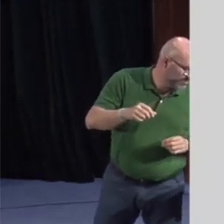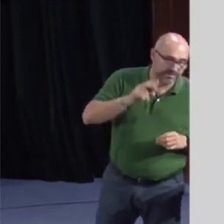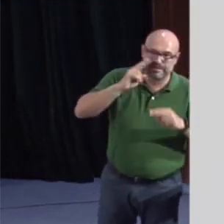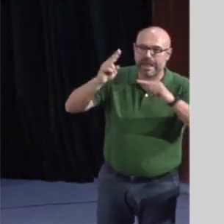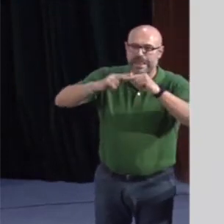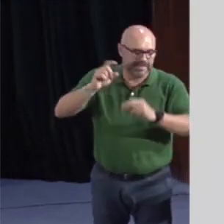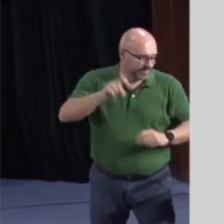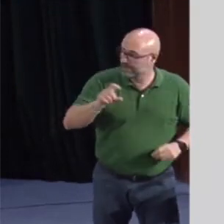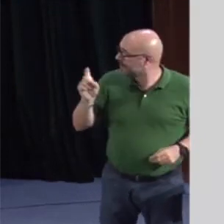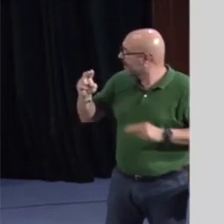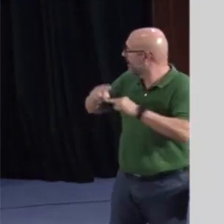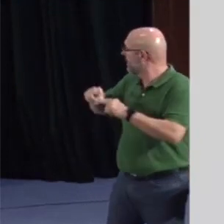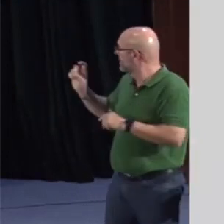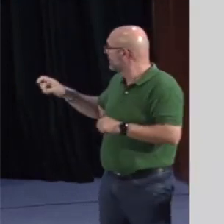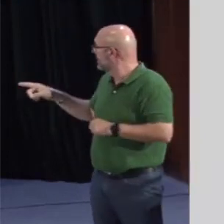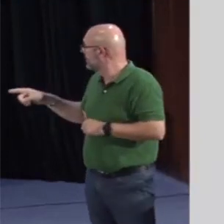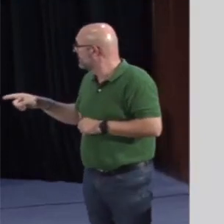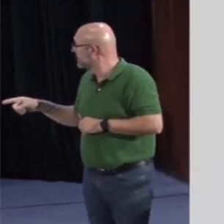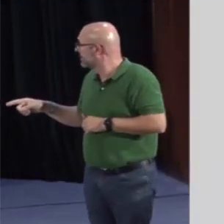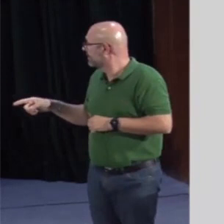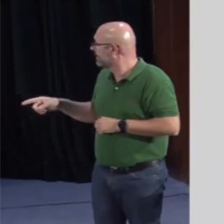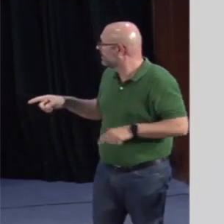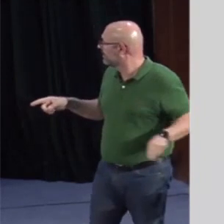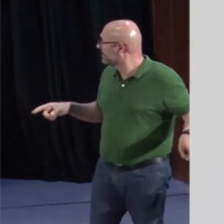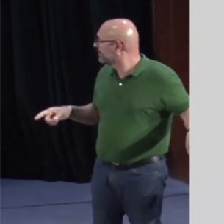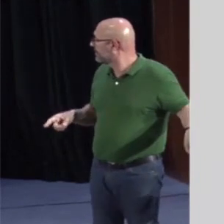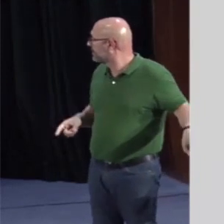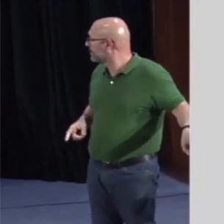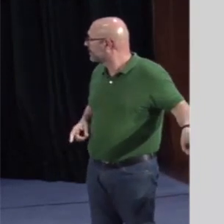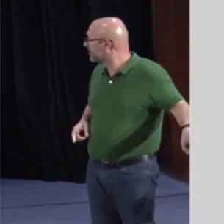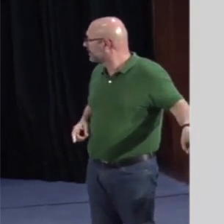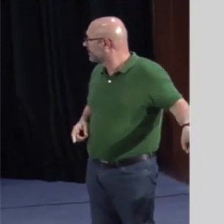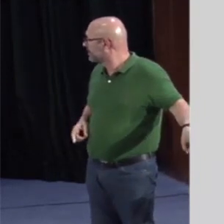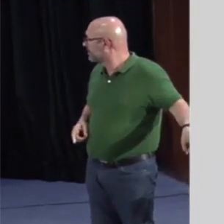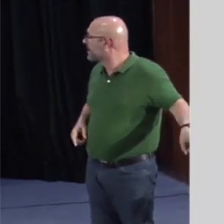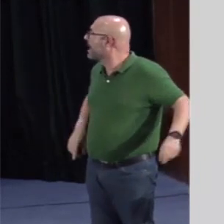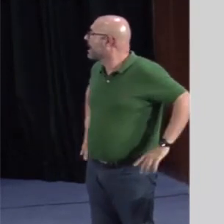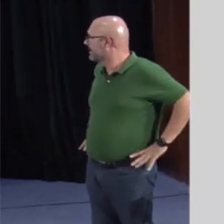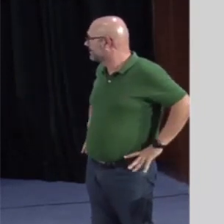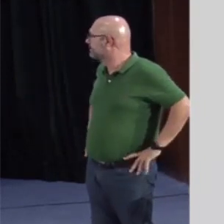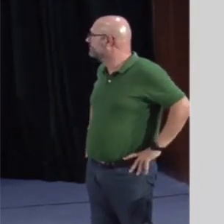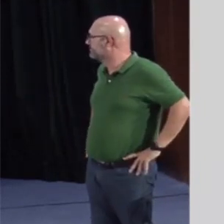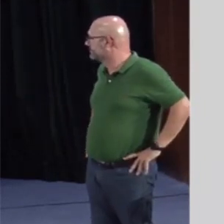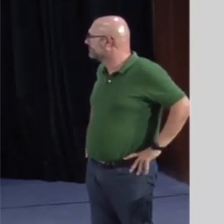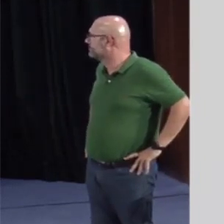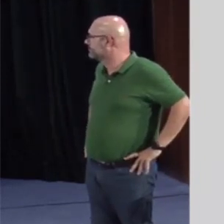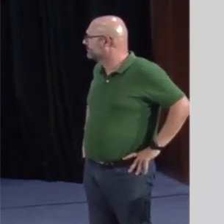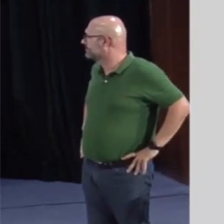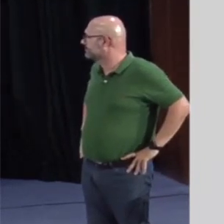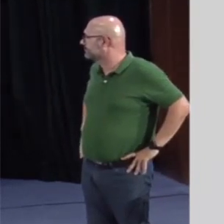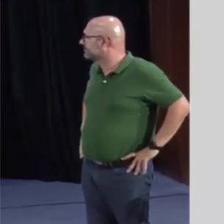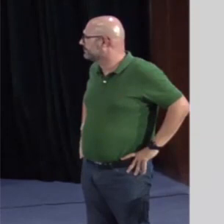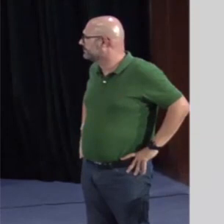habrá que adaptar tiempo y forma en cada uno de ellos. Vamos a explicar cada una de las partes y la